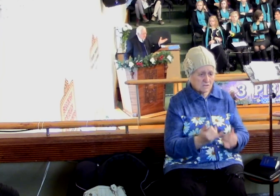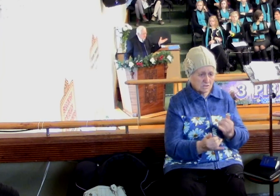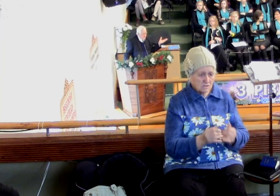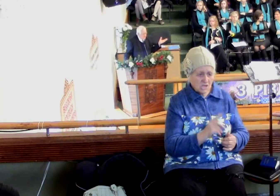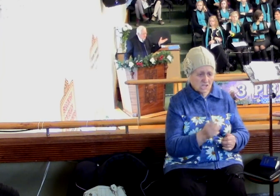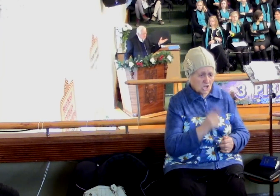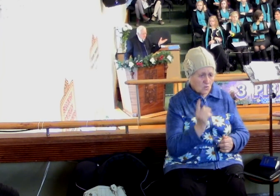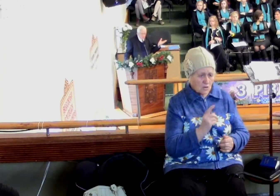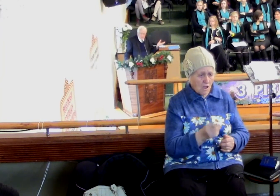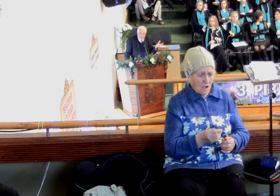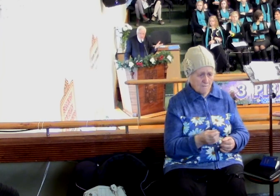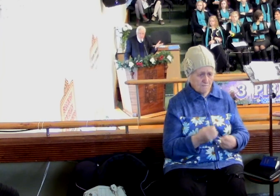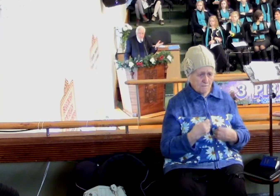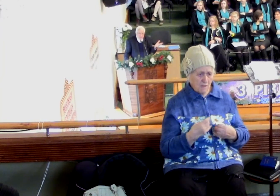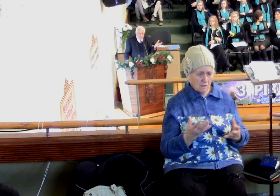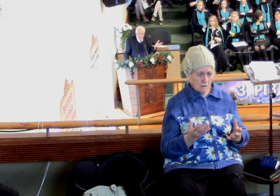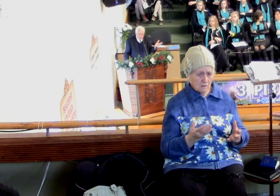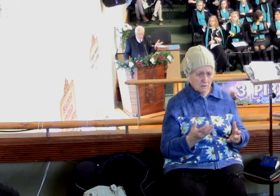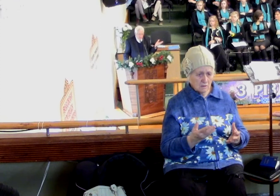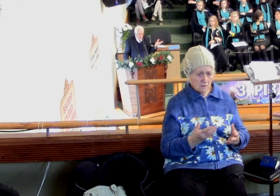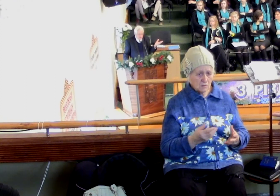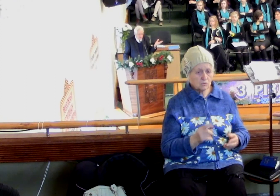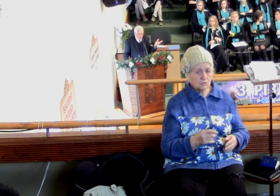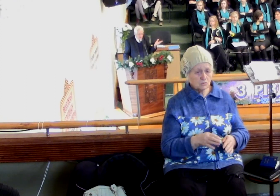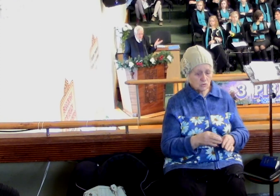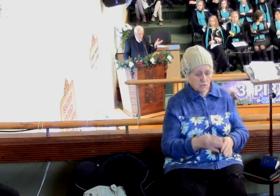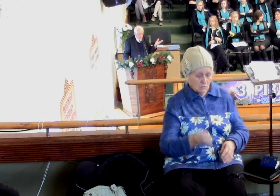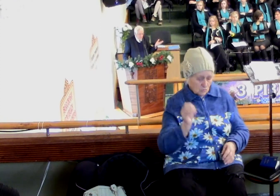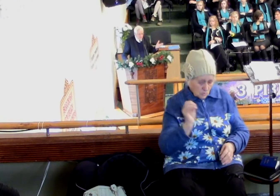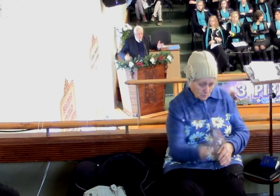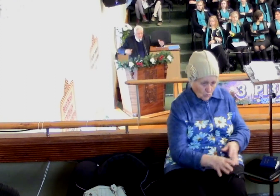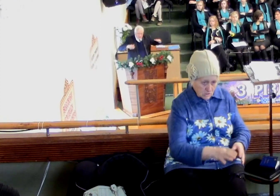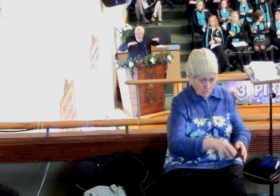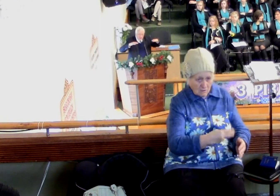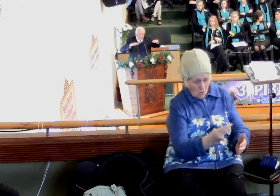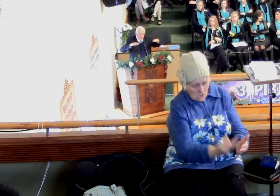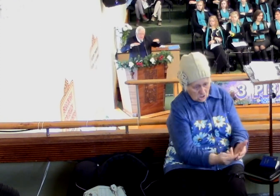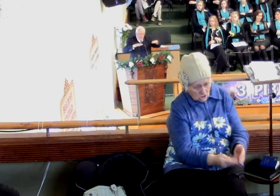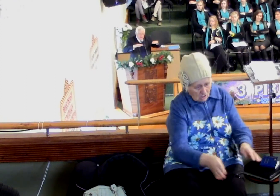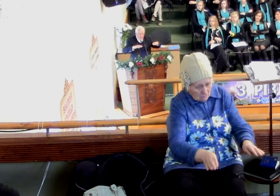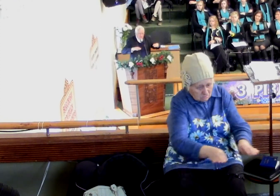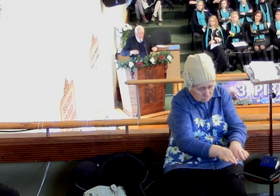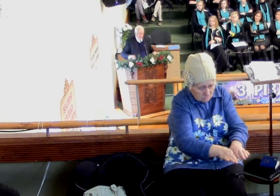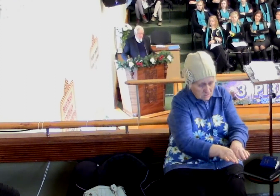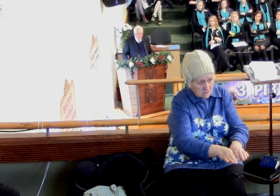цвет. Всего-навсего туда не попадал свет. Да, если закрывать